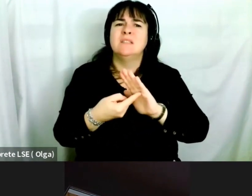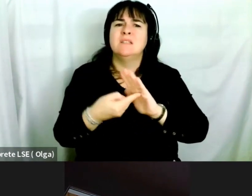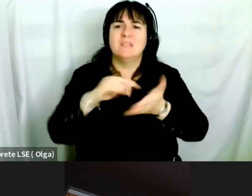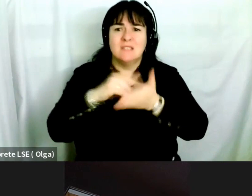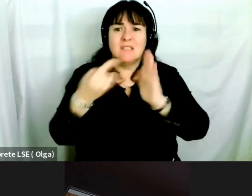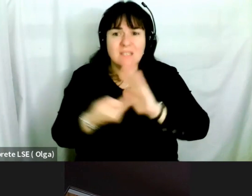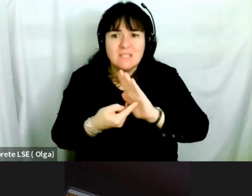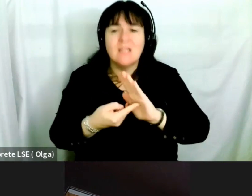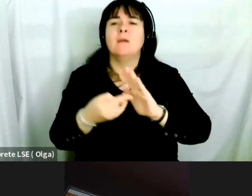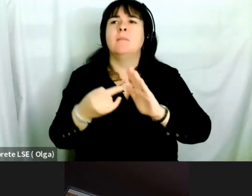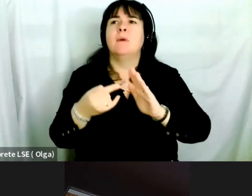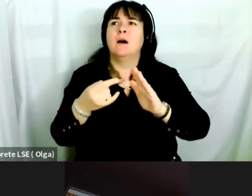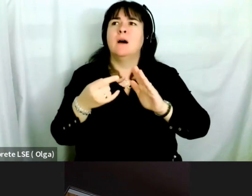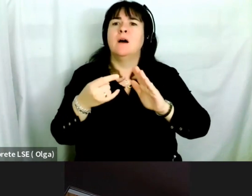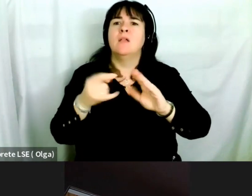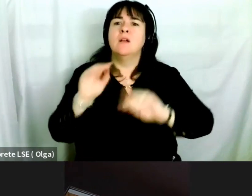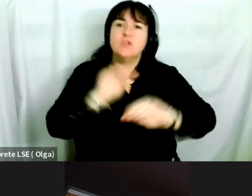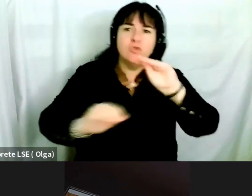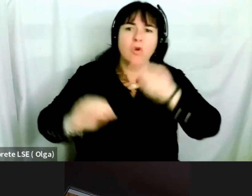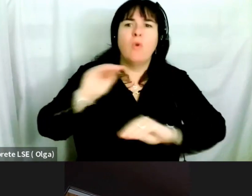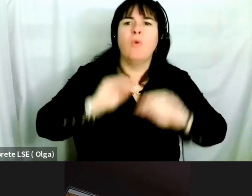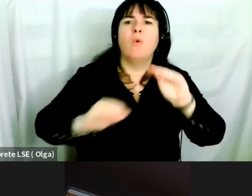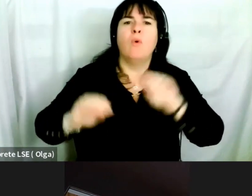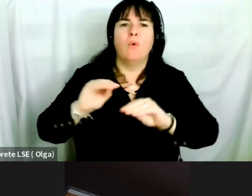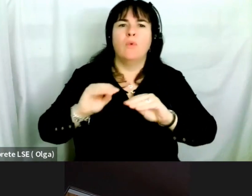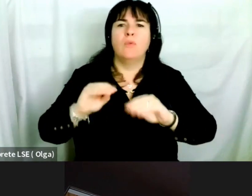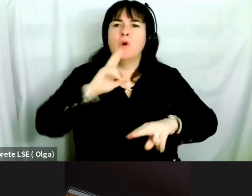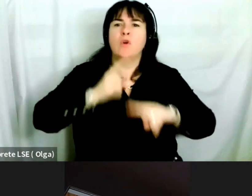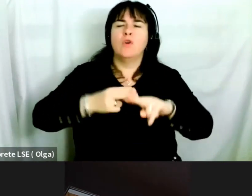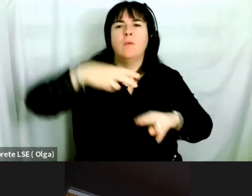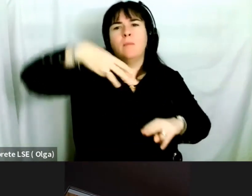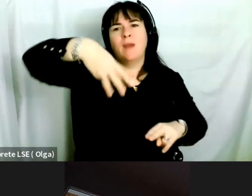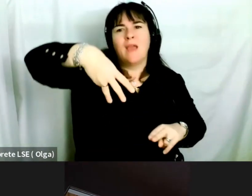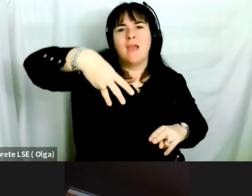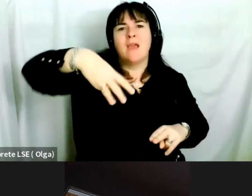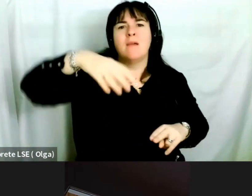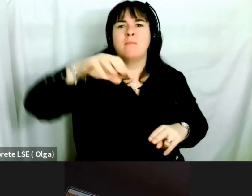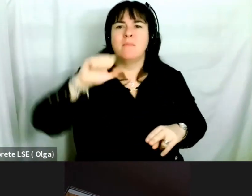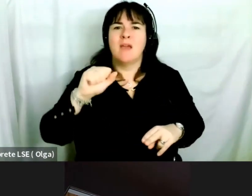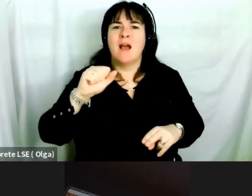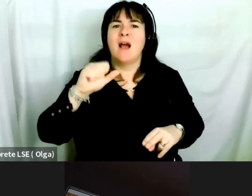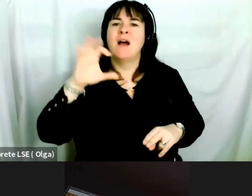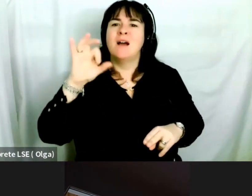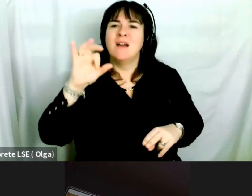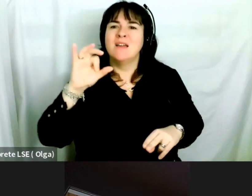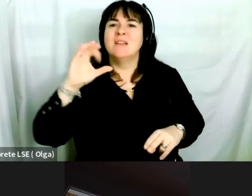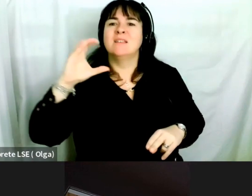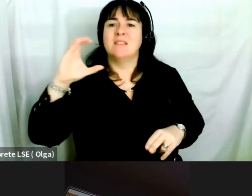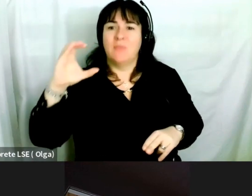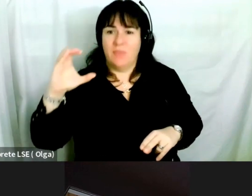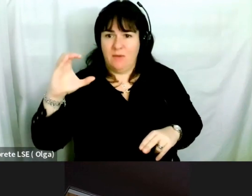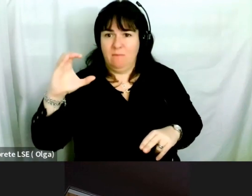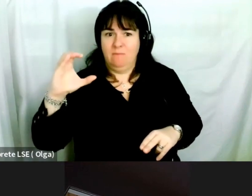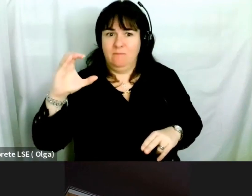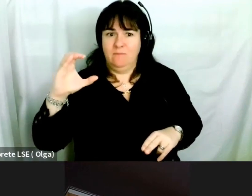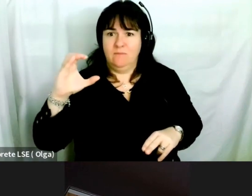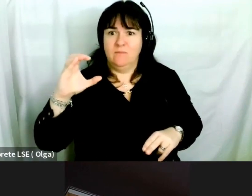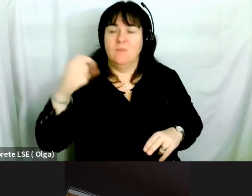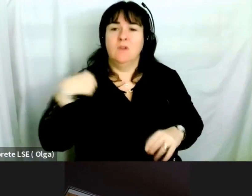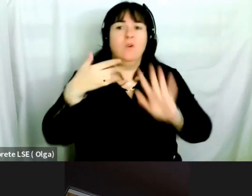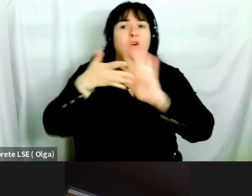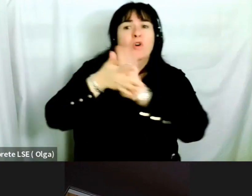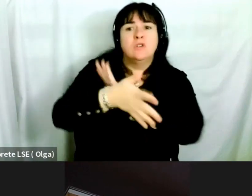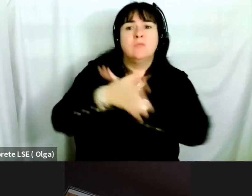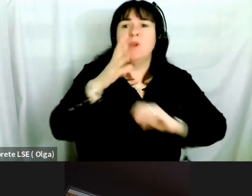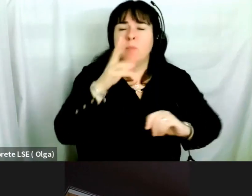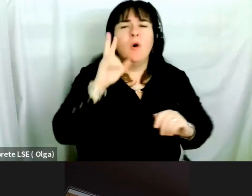de resolución de conflictos que se llama MASC. Lo explico, o ADRs, porque vais a encontrarlo